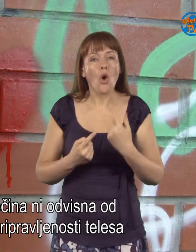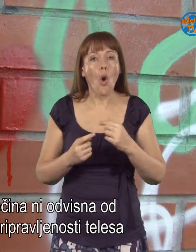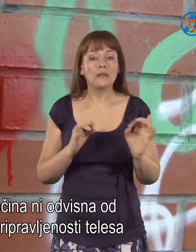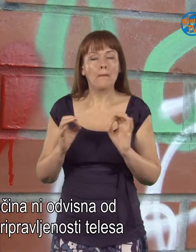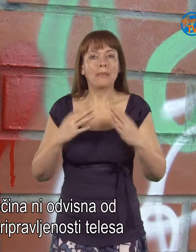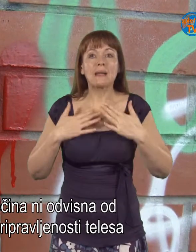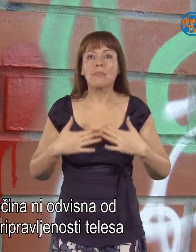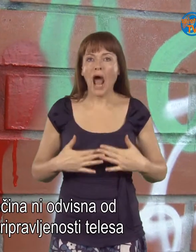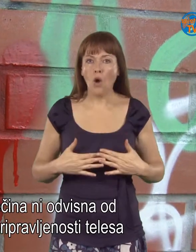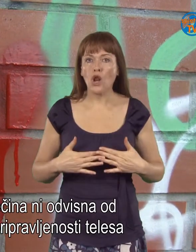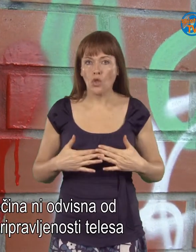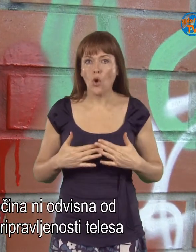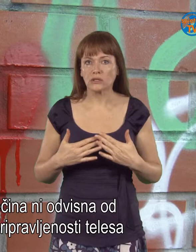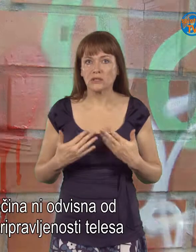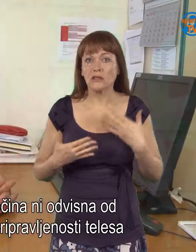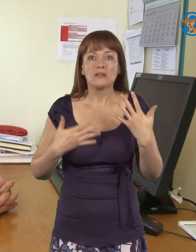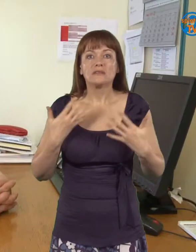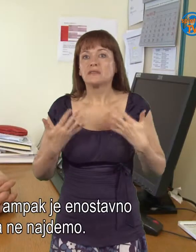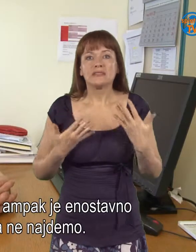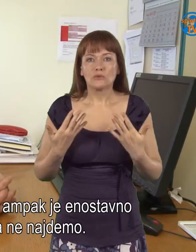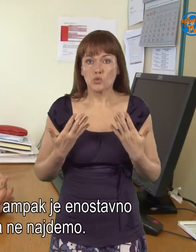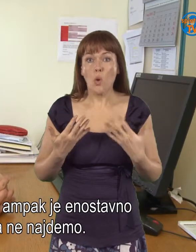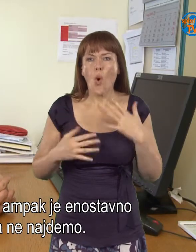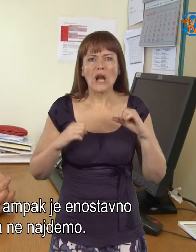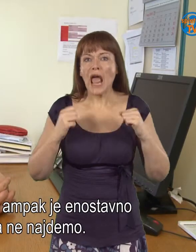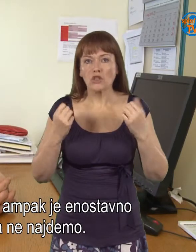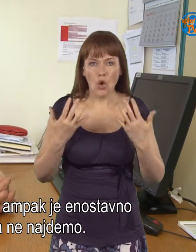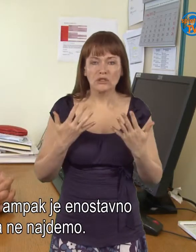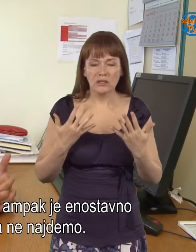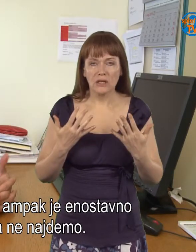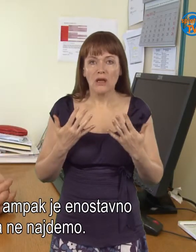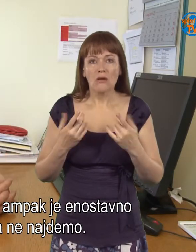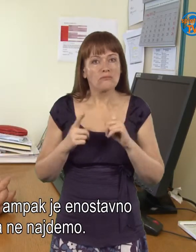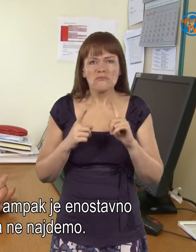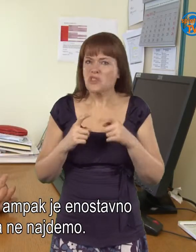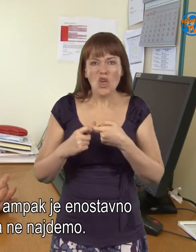od pripravljenosti imeti spolni odnos, ampak je